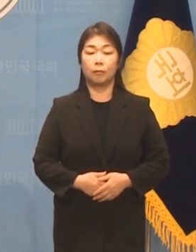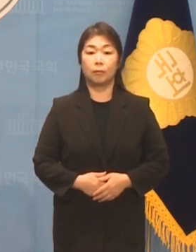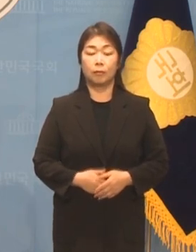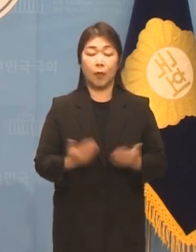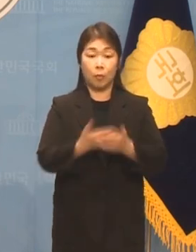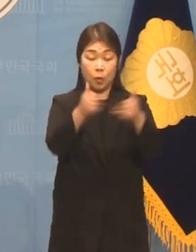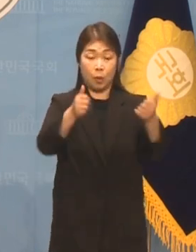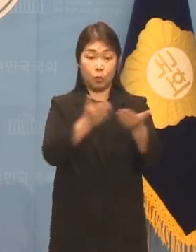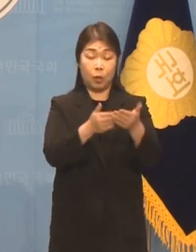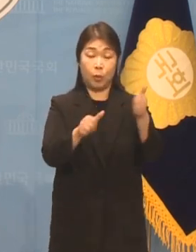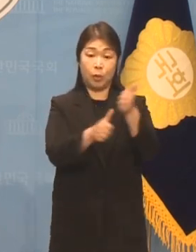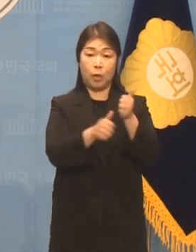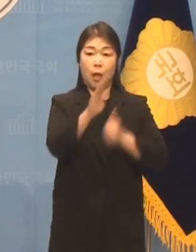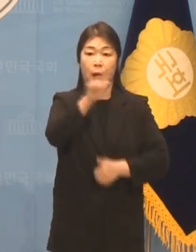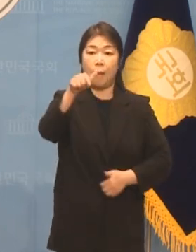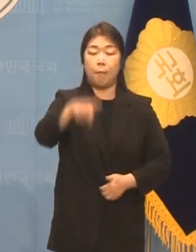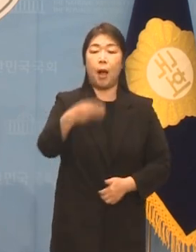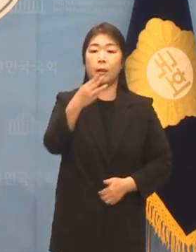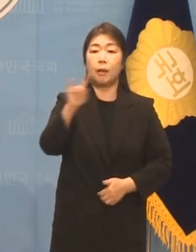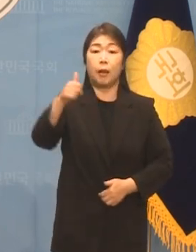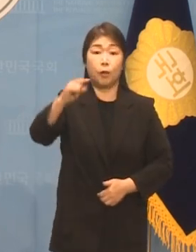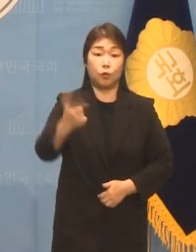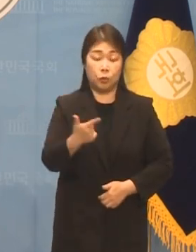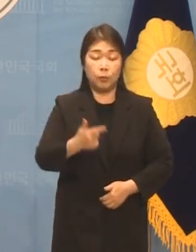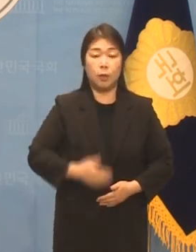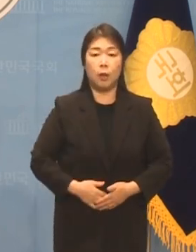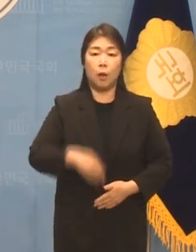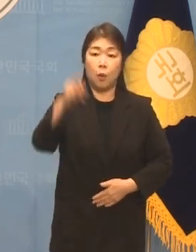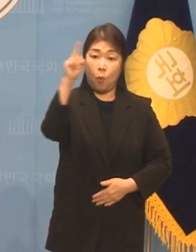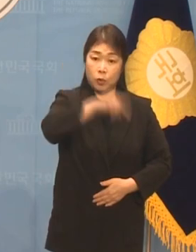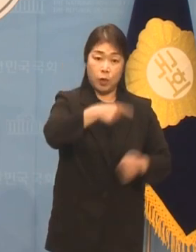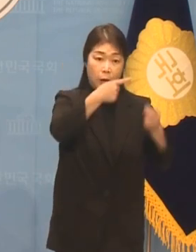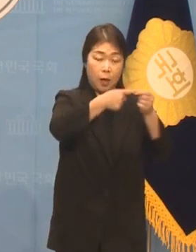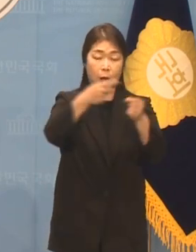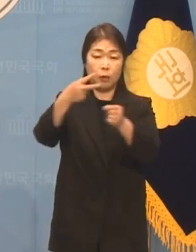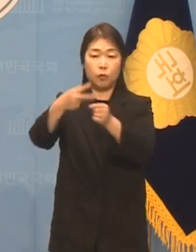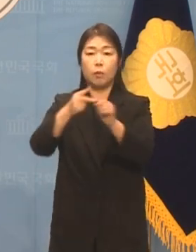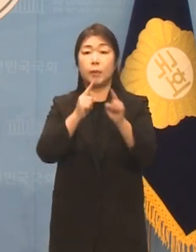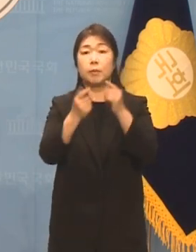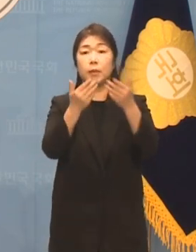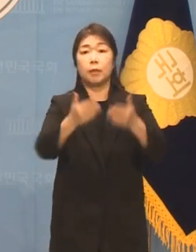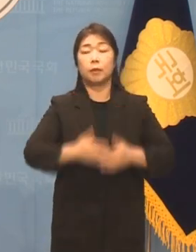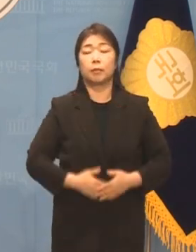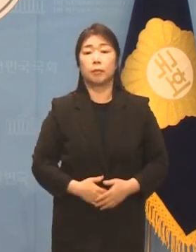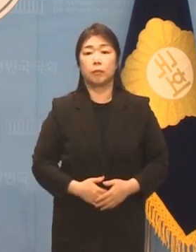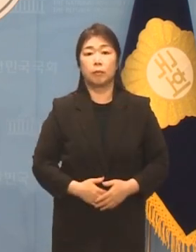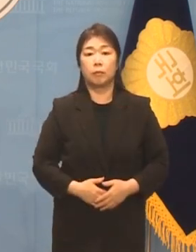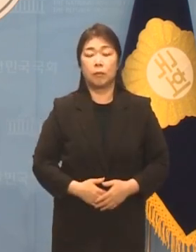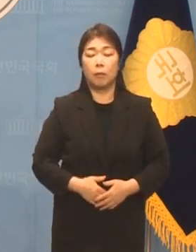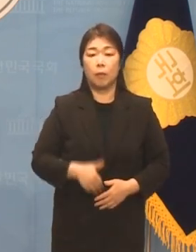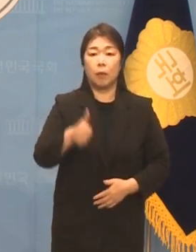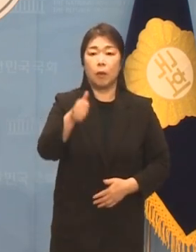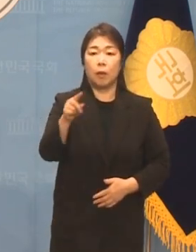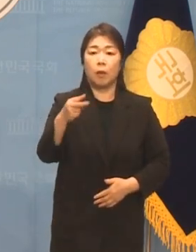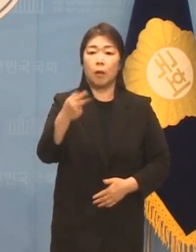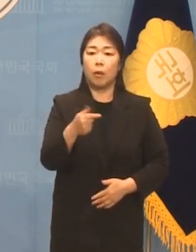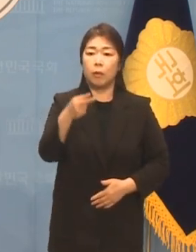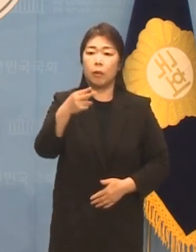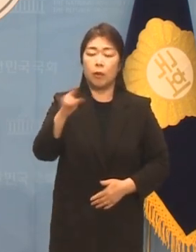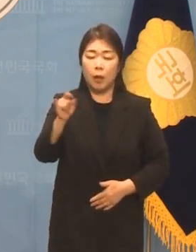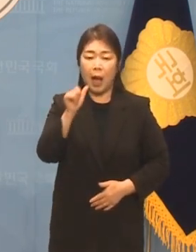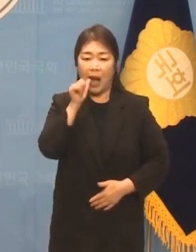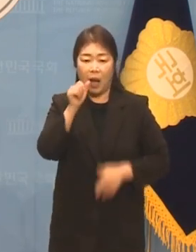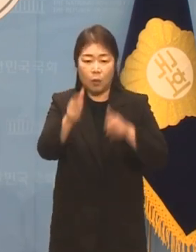진보당 부대변인 박태훈입니다. 오전 브리핑 2건 진행하겠습니다. 현대제철 집단 중독